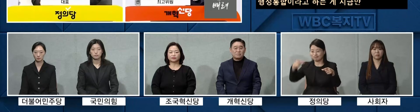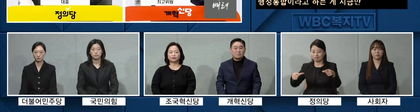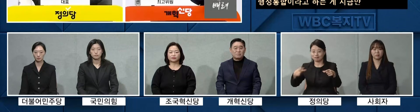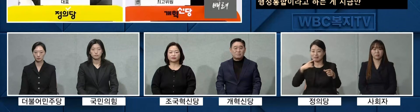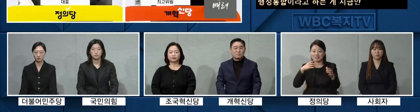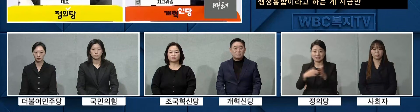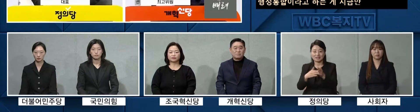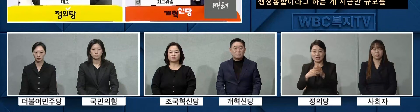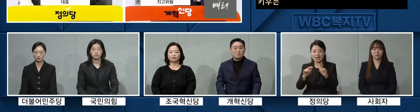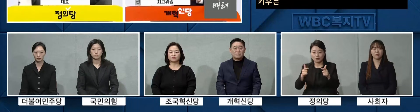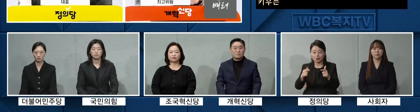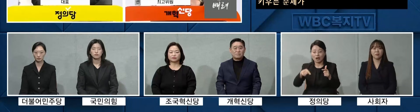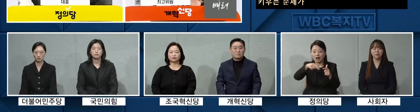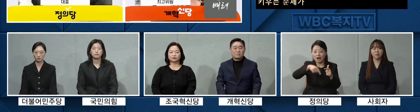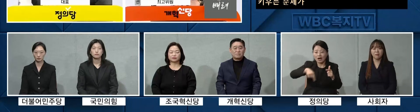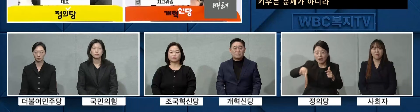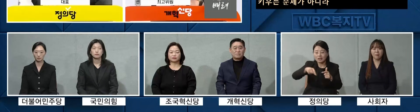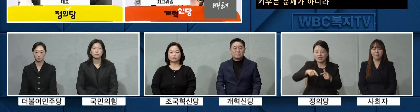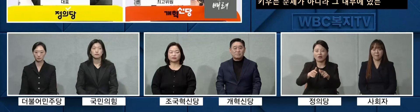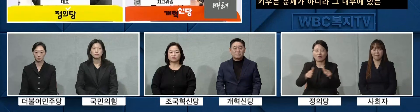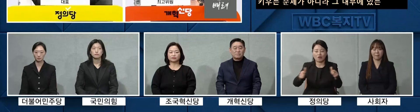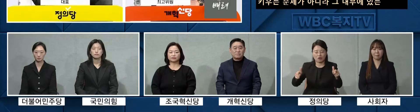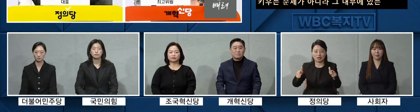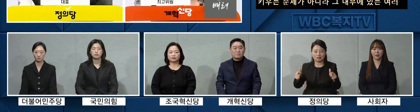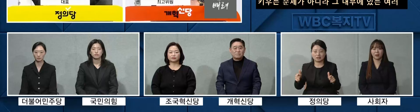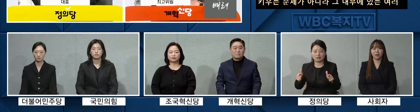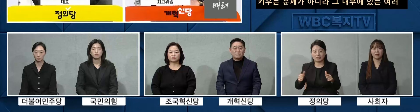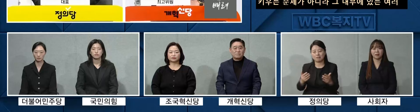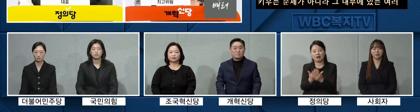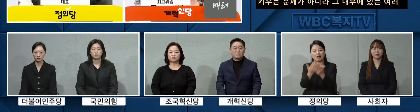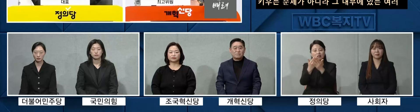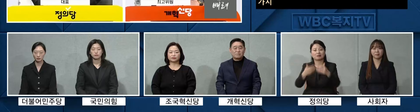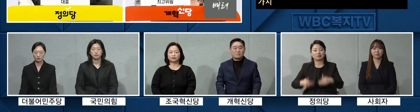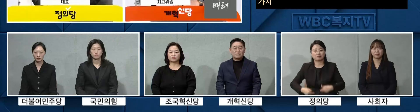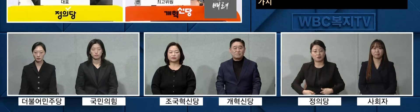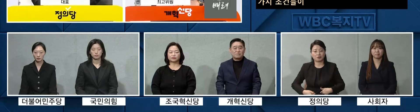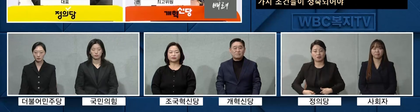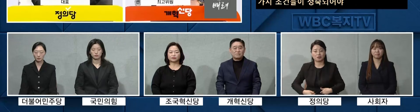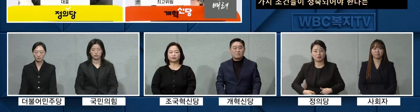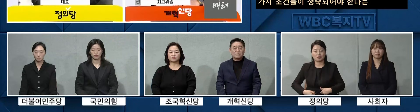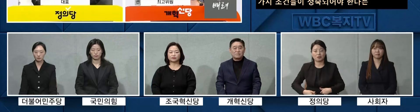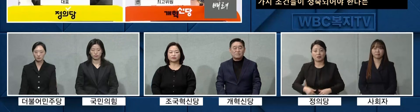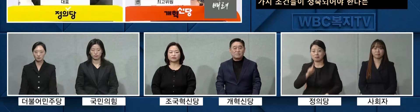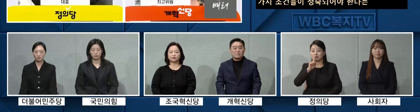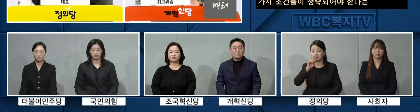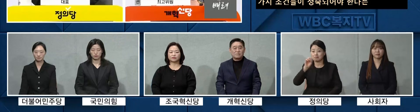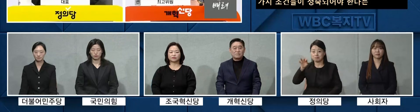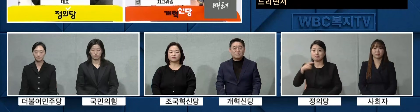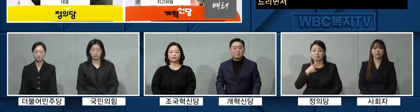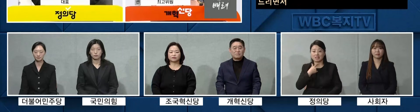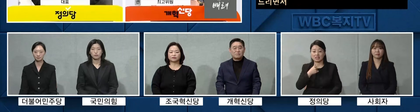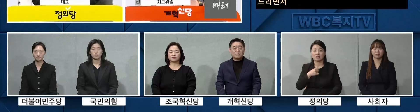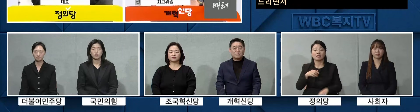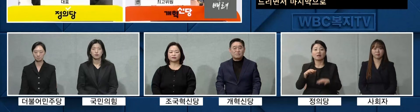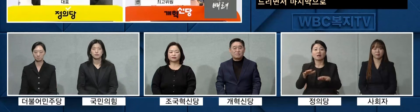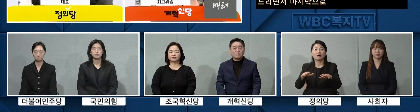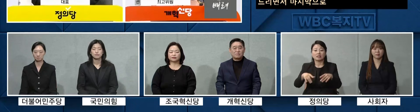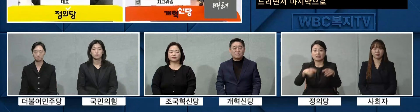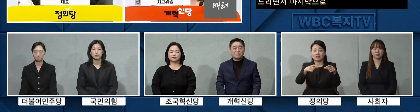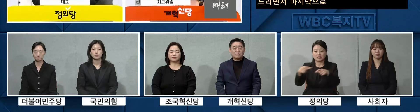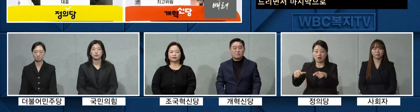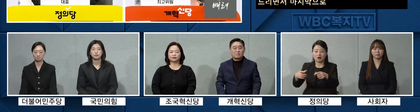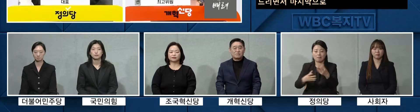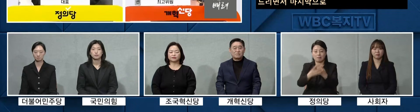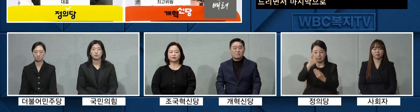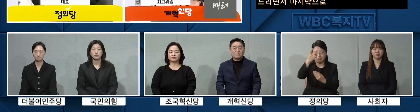그 내부에 있는 여러 가지 조건들이 성숙돼야 된다라는 말씀을 드리면서, 마지막으로 실제 이 지방분권과 지역